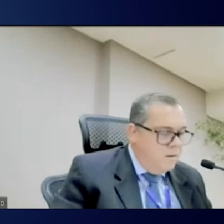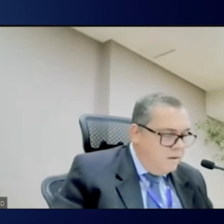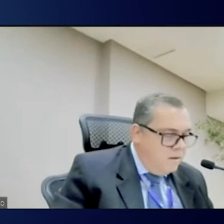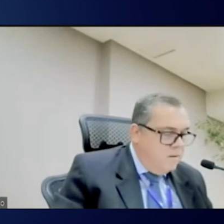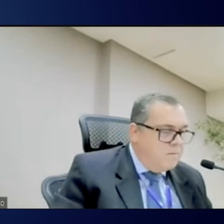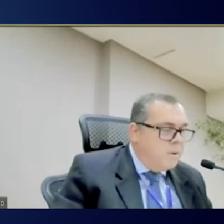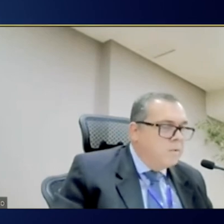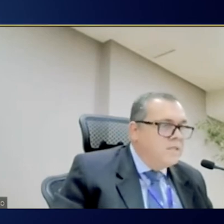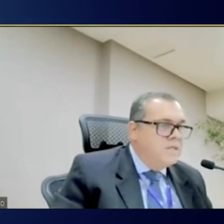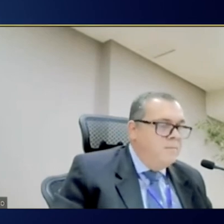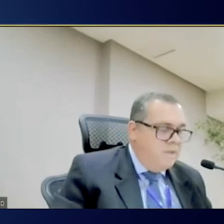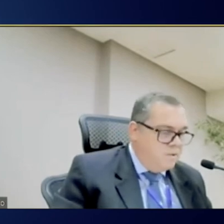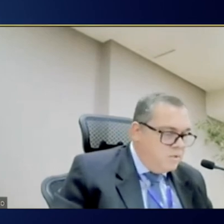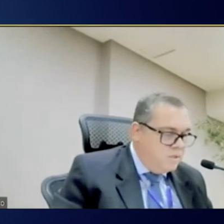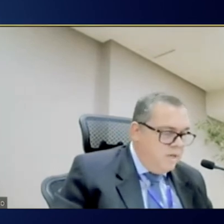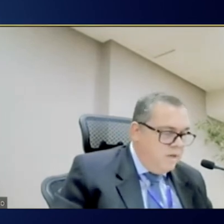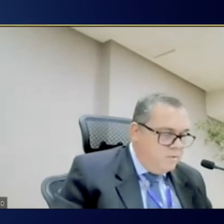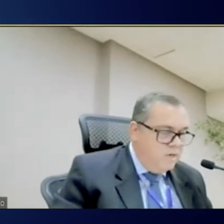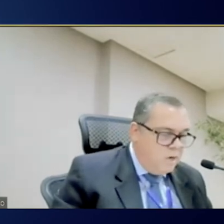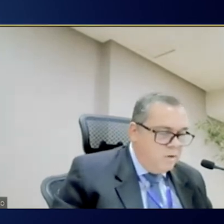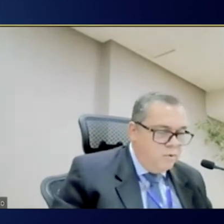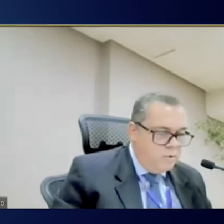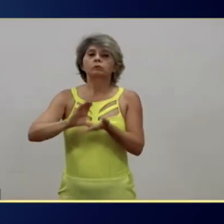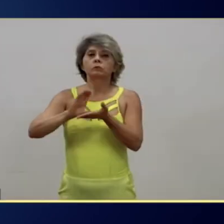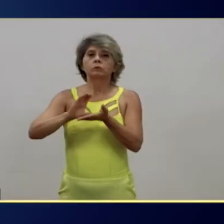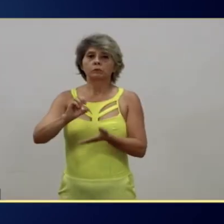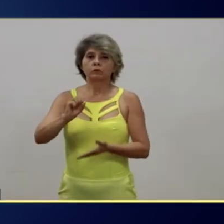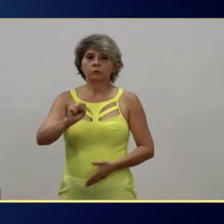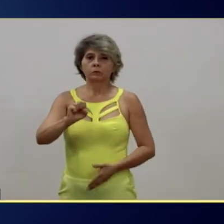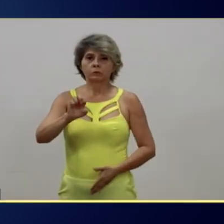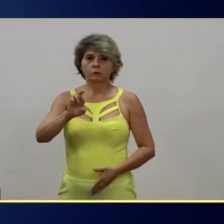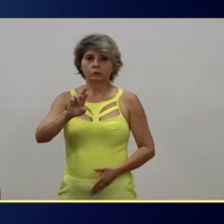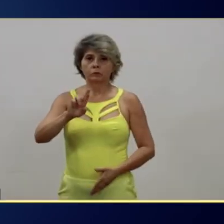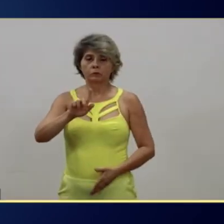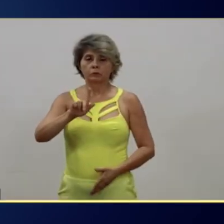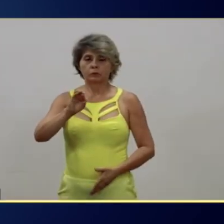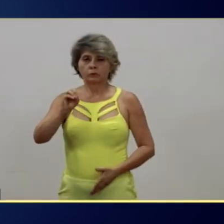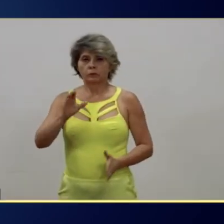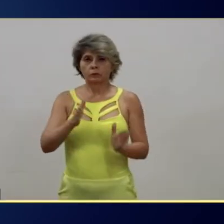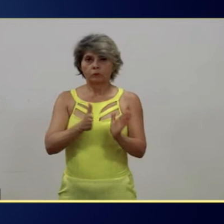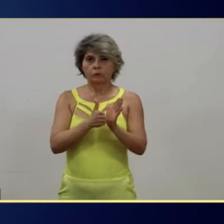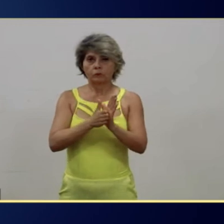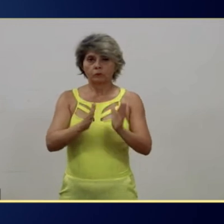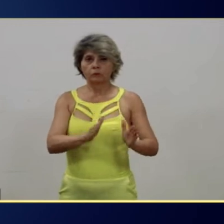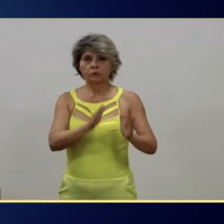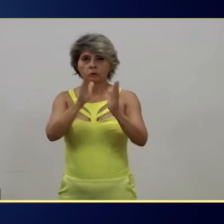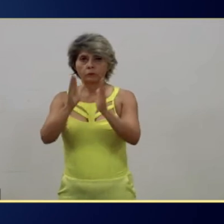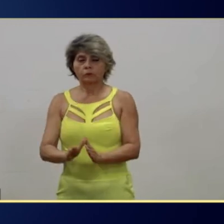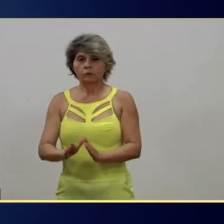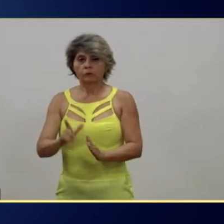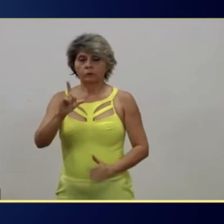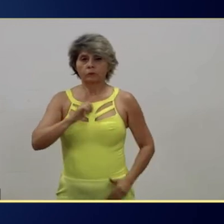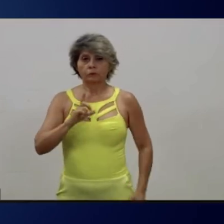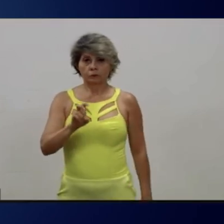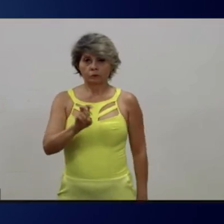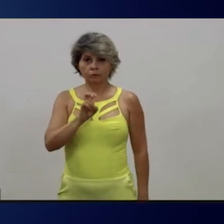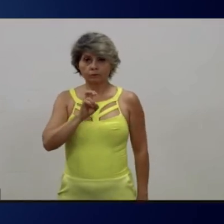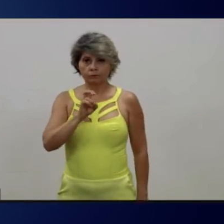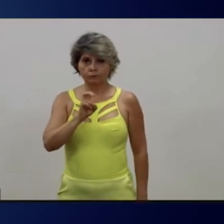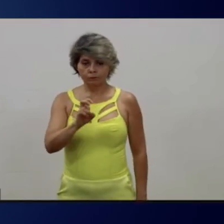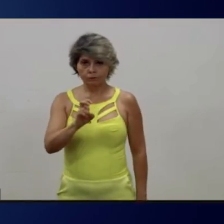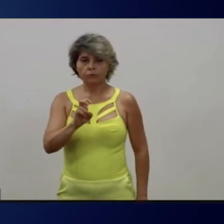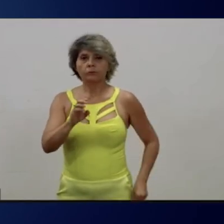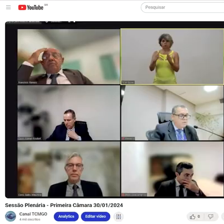secretário de plenário, Gustavo Melo Parreira, fez o anúncio dos processos e toda a sessão foi traduzida para a linguagem de sinais.